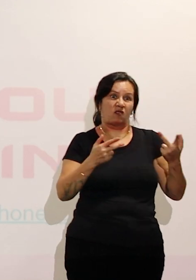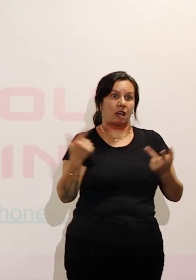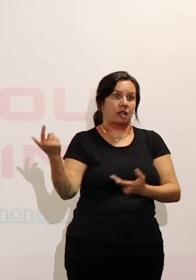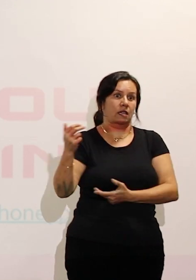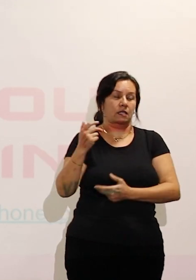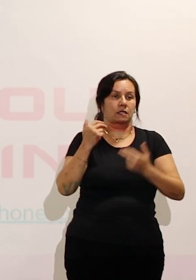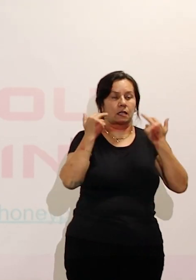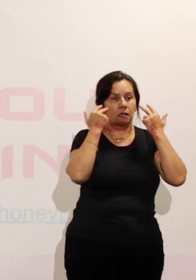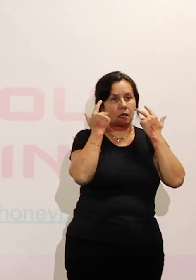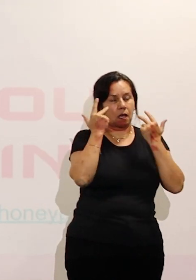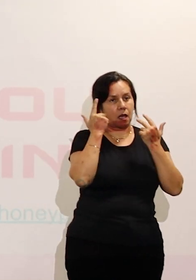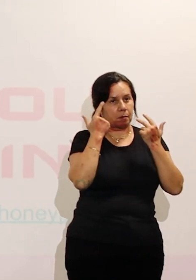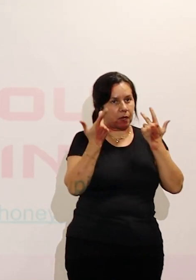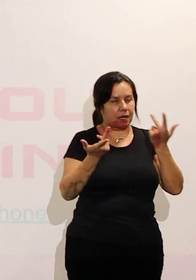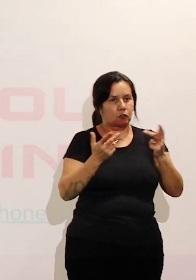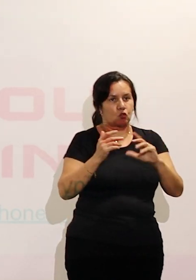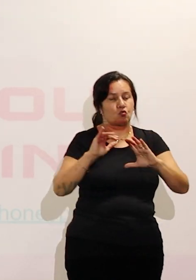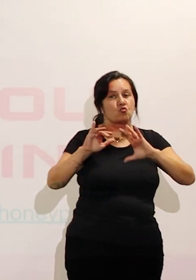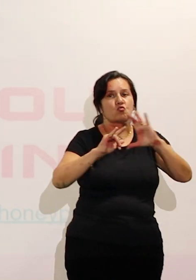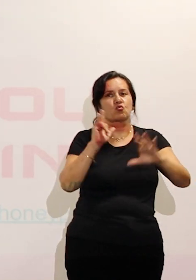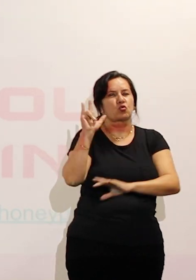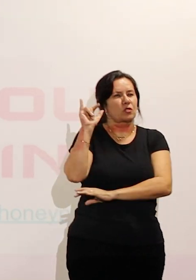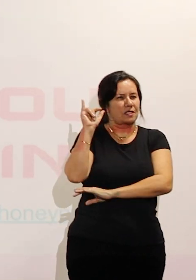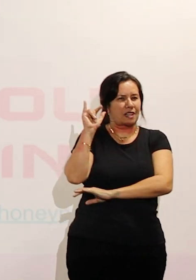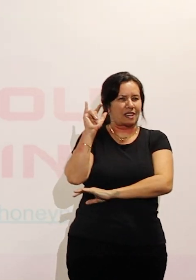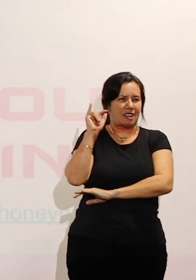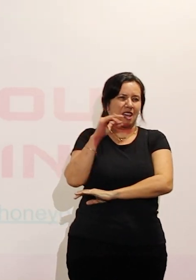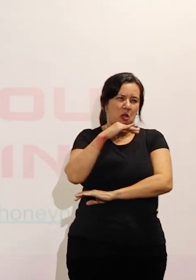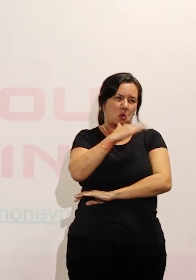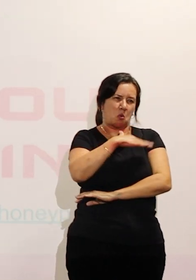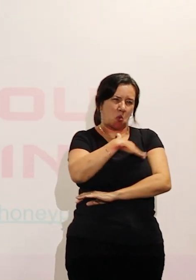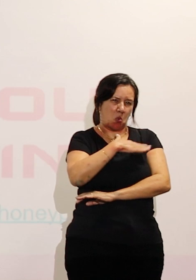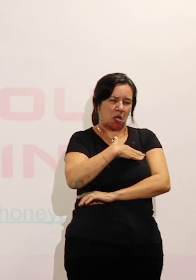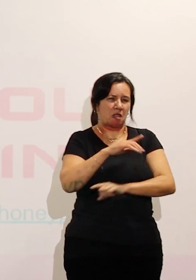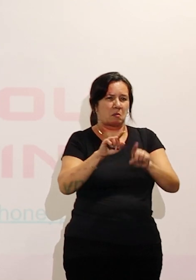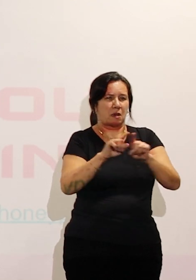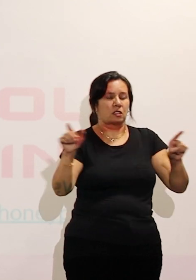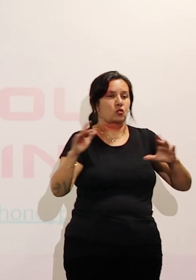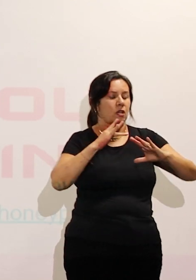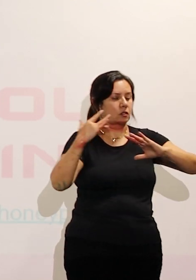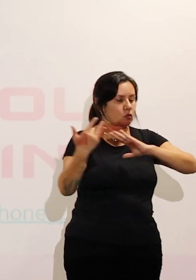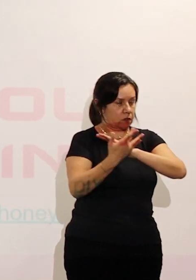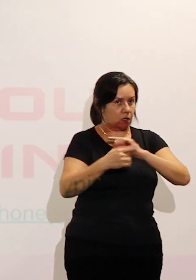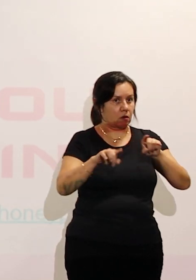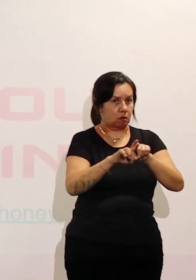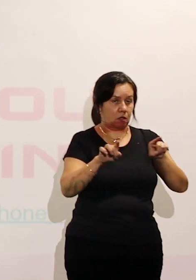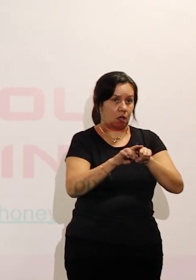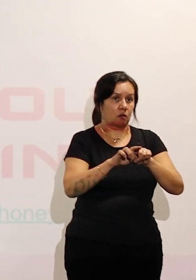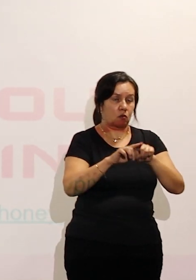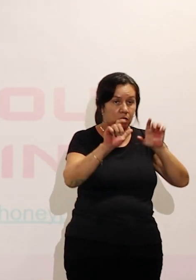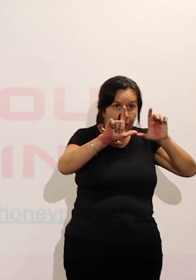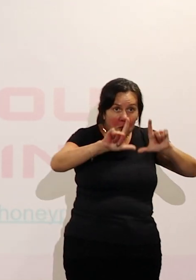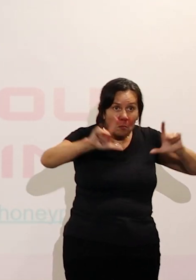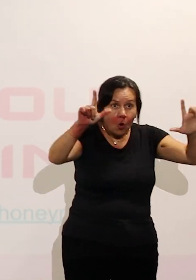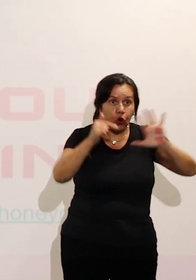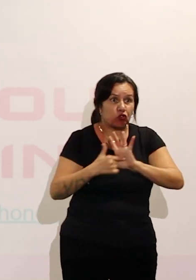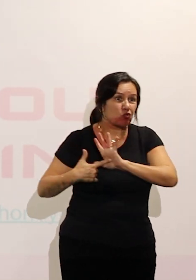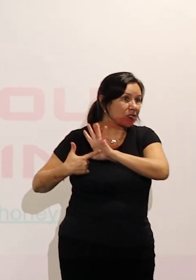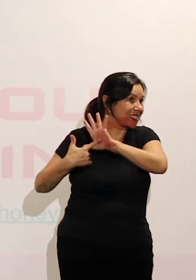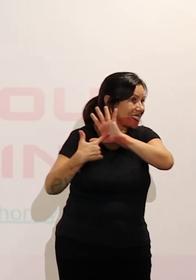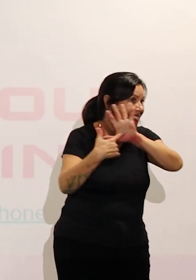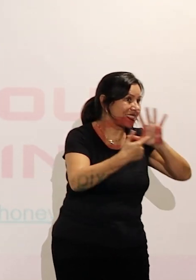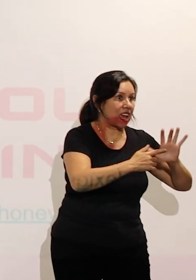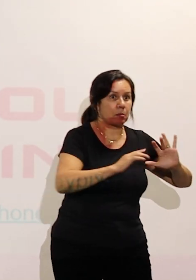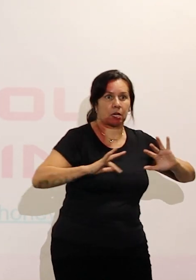o Instagram é meio bagunçado, eu uso mais o Twitter para postar arte, E o portfólio eu posto todas as artes só